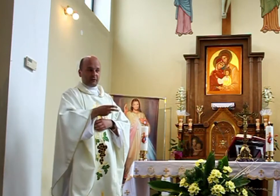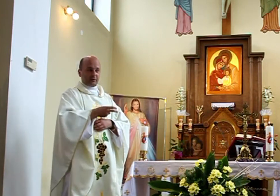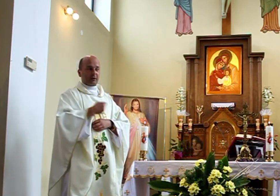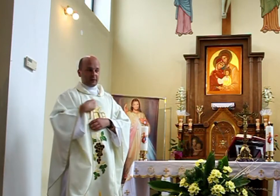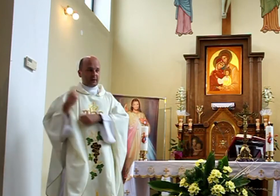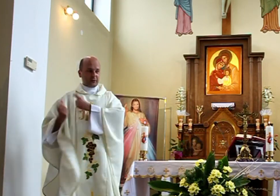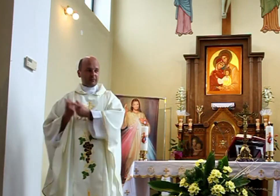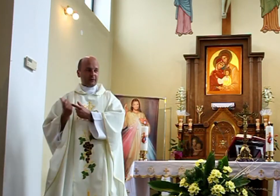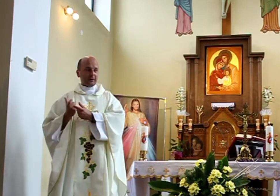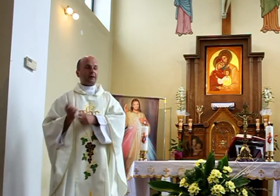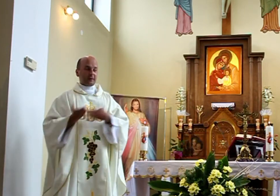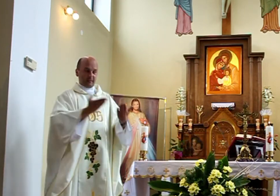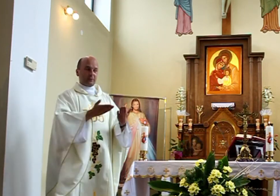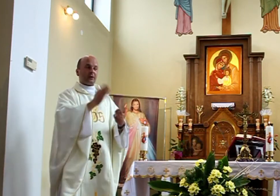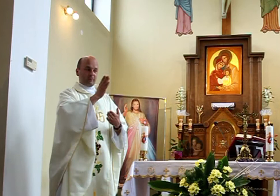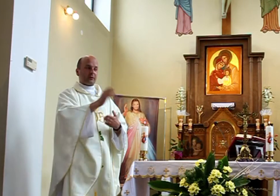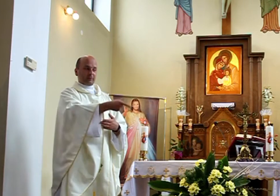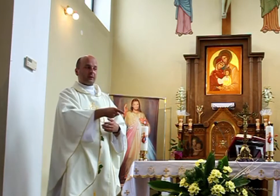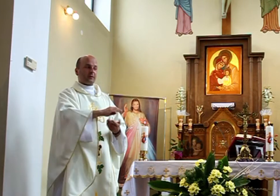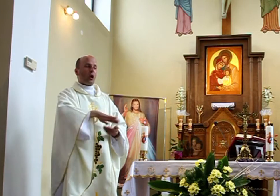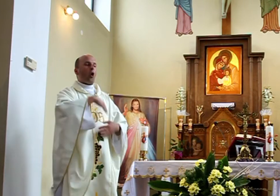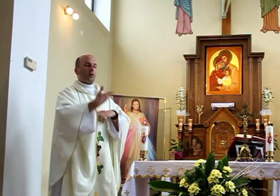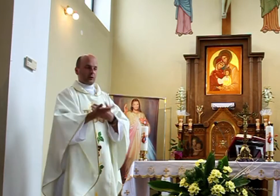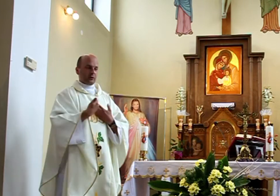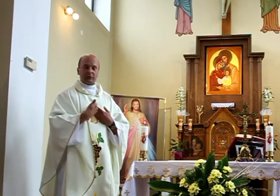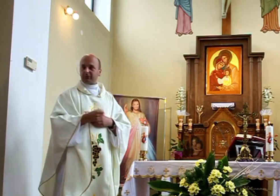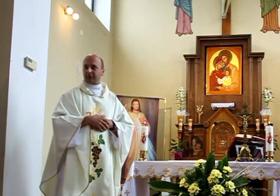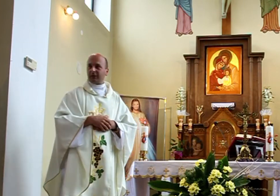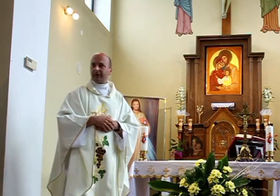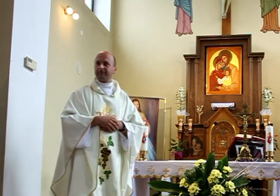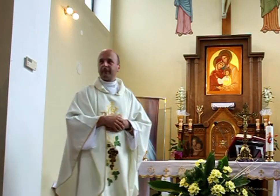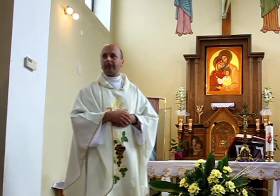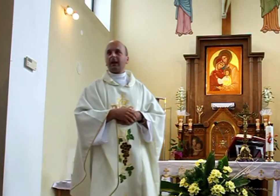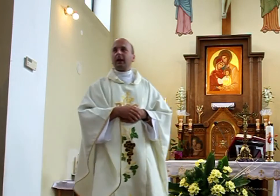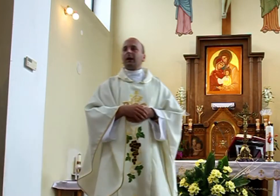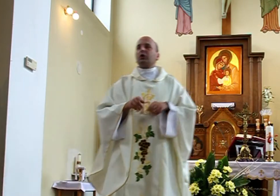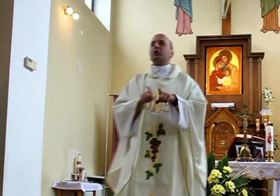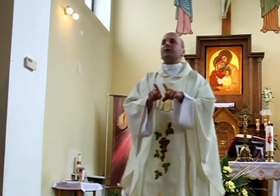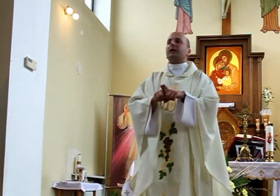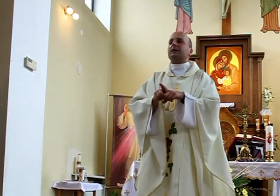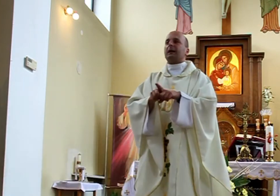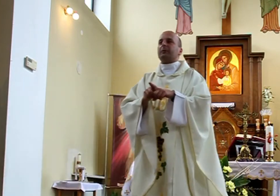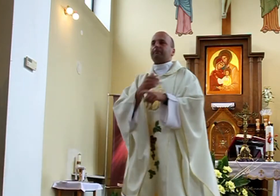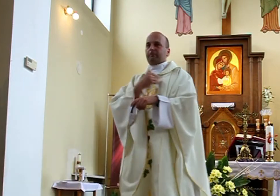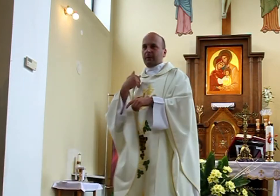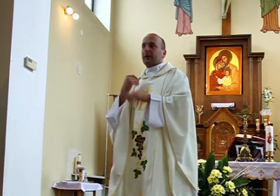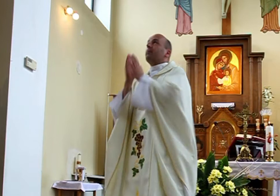zobaczymy. Ja zrobię, dam Ci, a potem Ty odwdzięczysz mi się. To jest tak samo. My